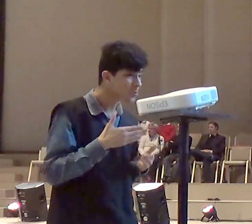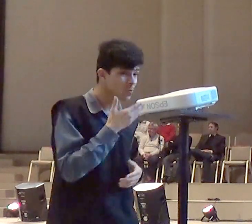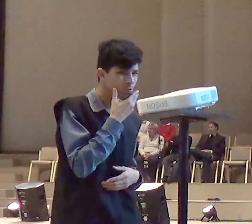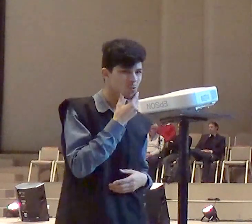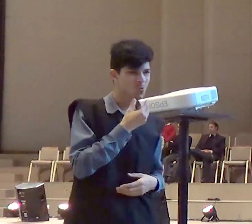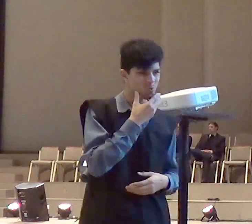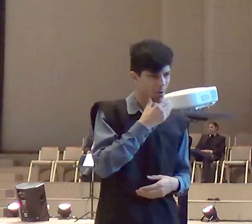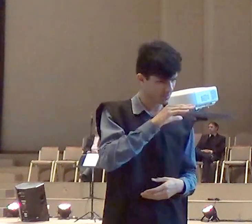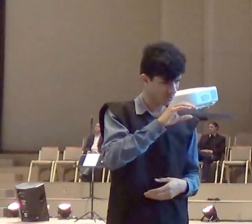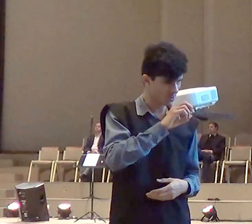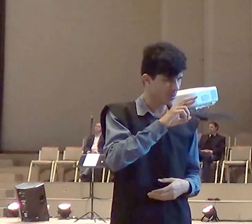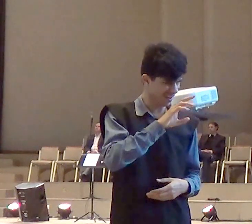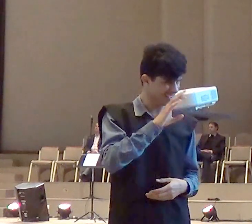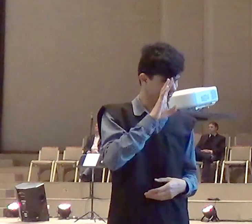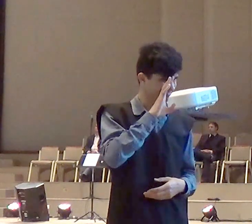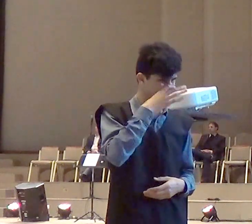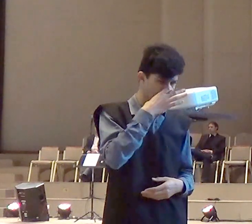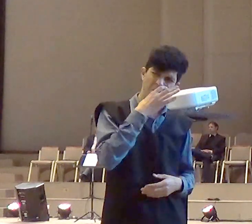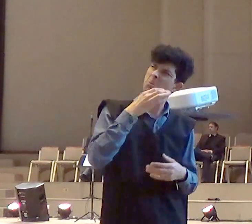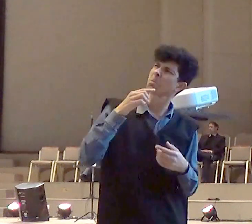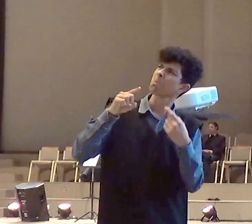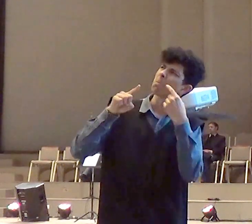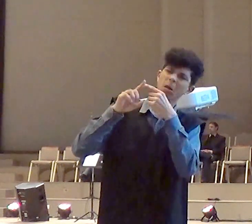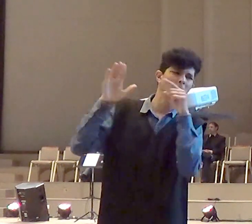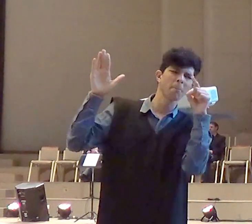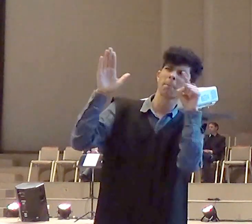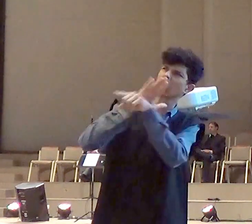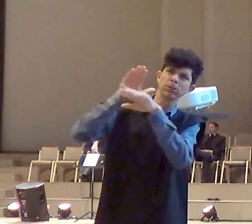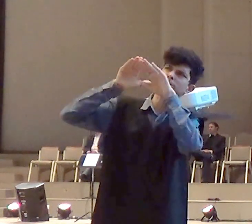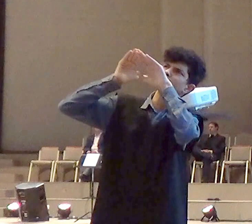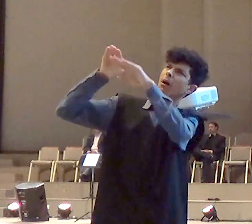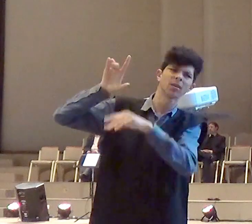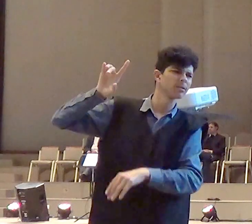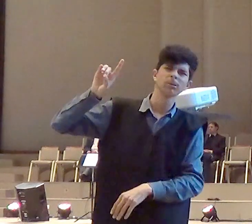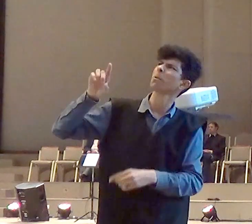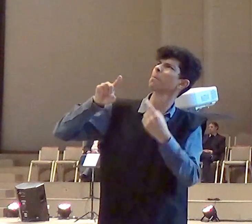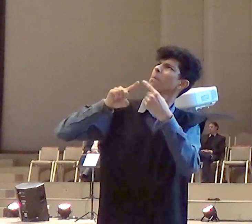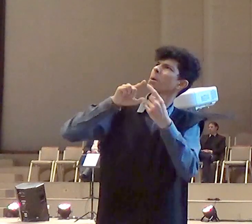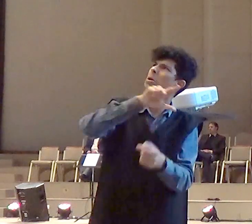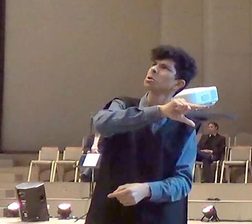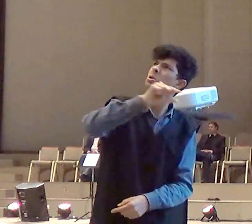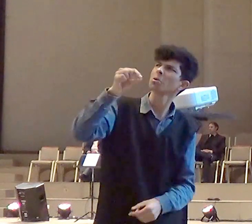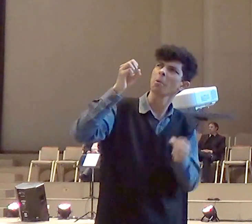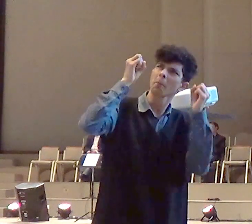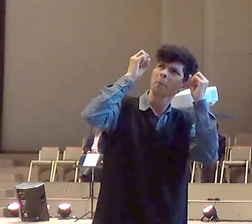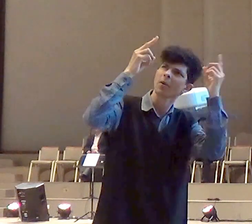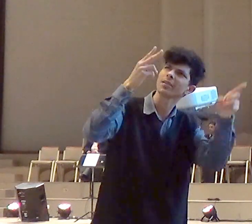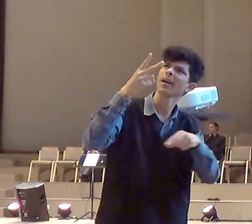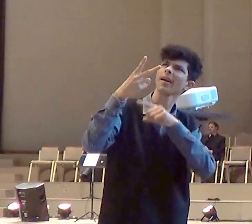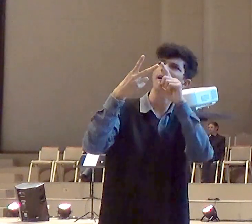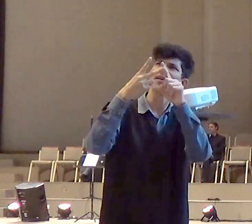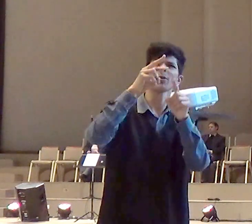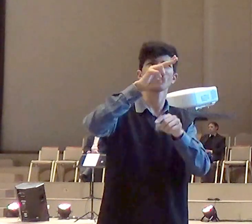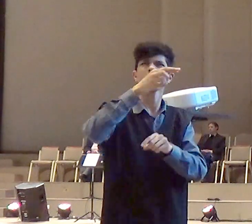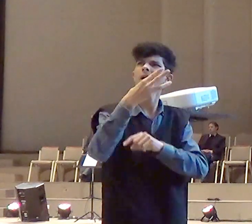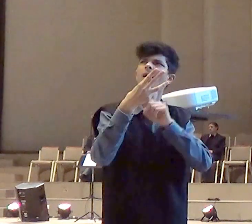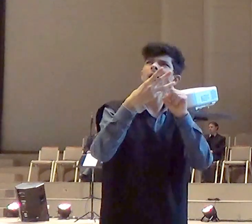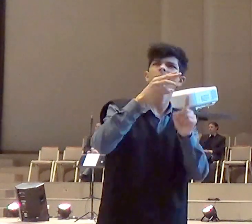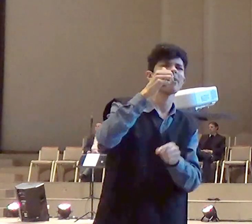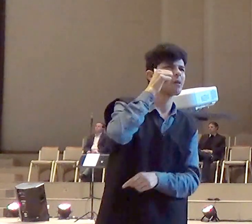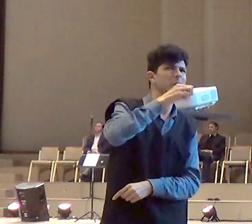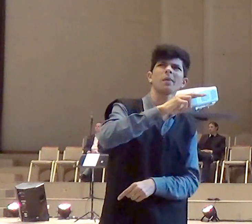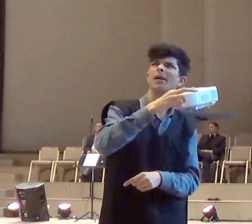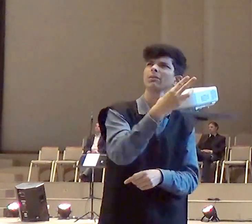o Senhor escolheu Arão e não me escolheu datanha biran tava dizendo por que que o Senhor escolheu Moisés e não eu